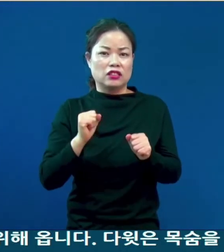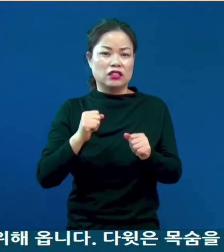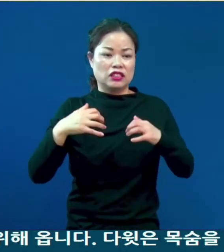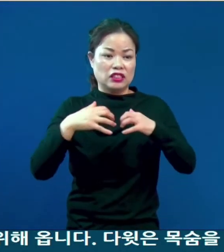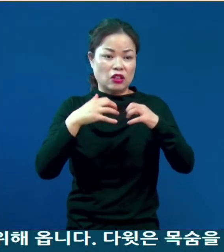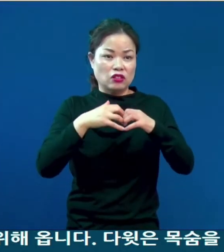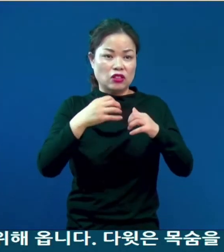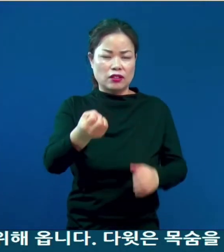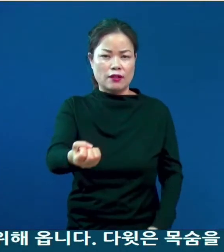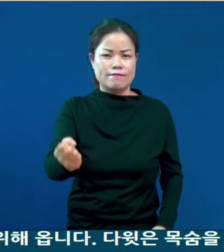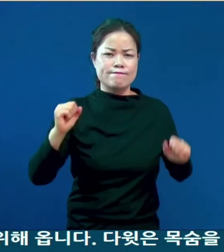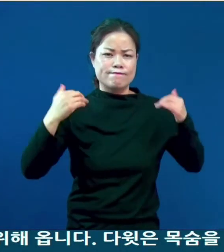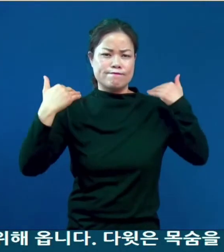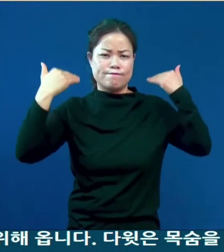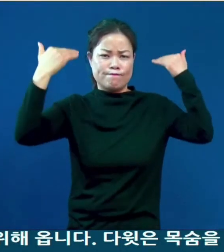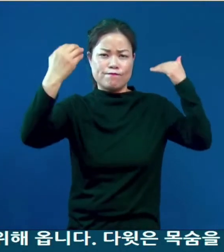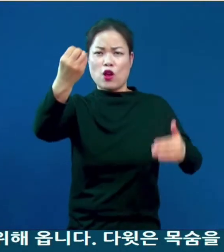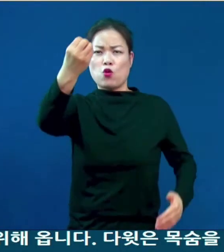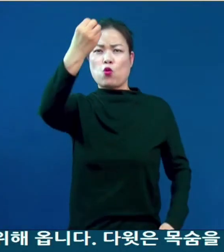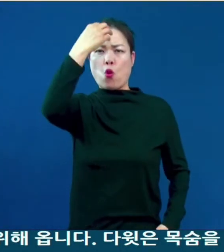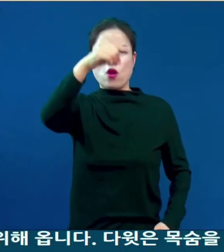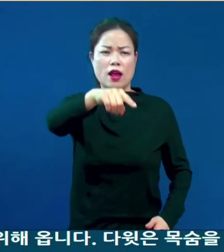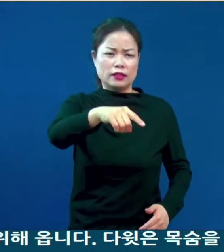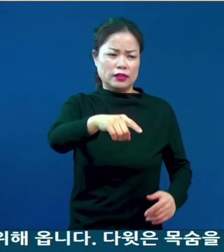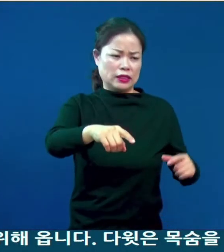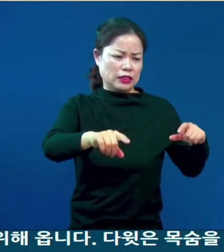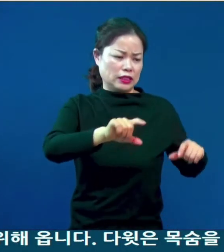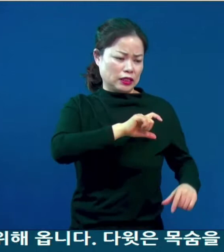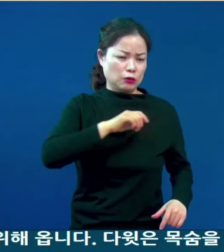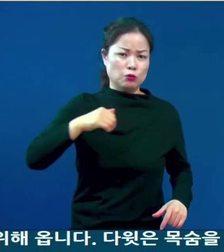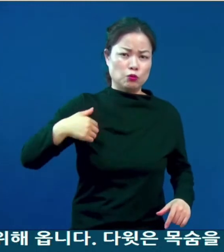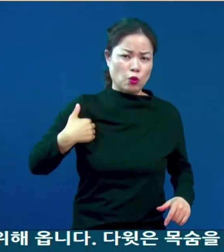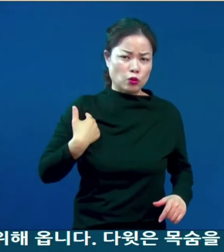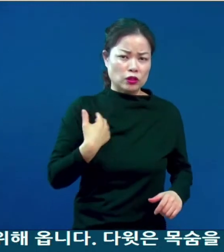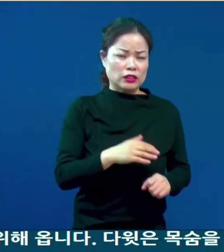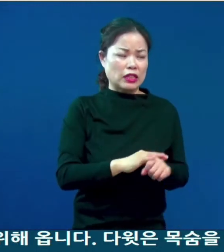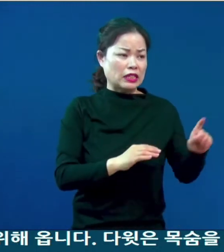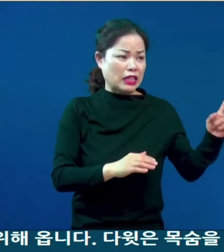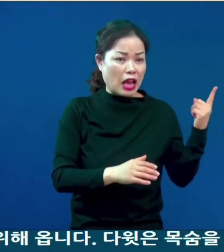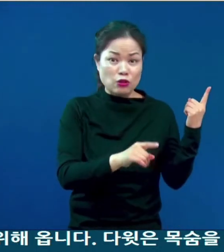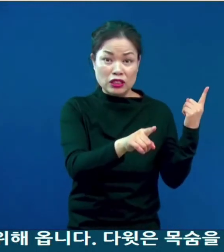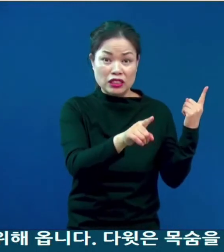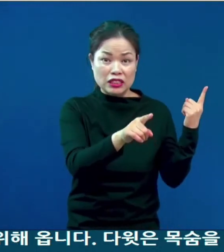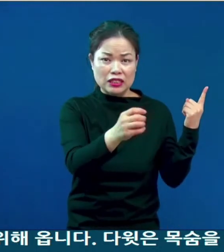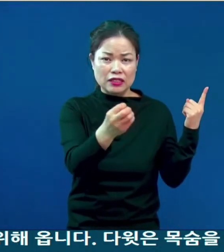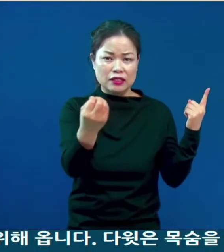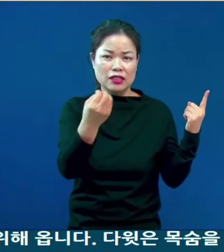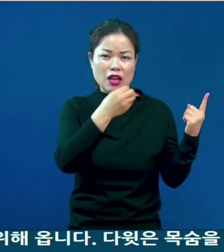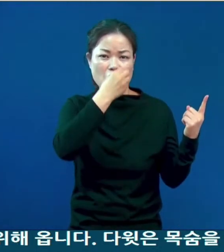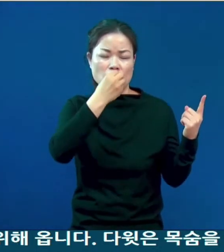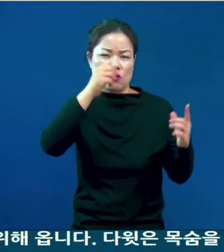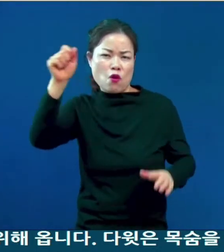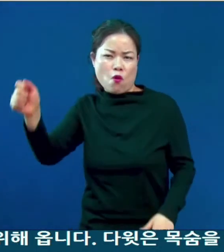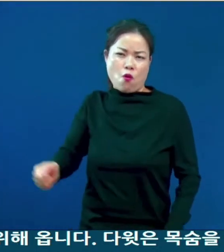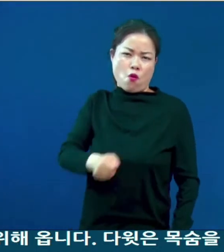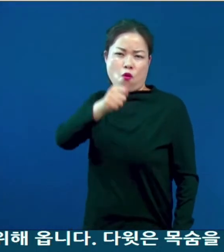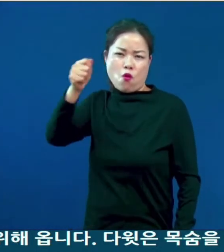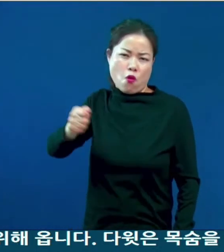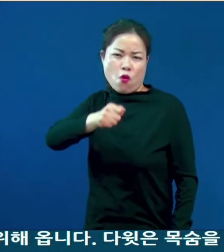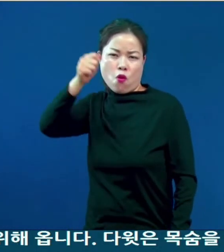그 골리앗을 이름 모를 베들레헴의 목동이었던 소년에 불과했던 다윗이 물맷돌로